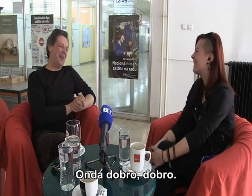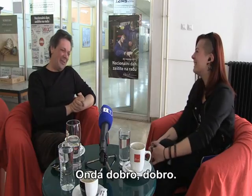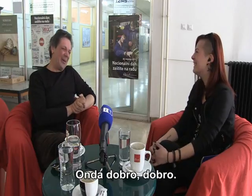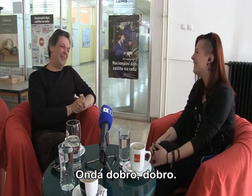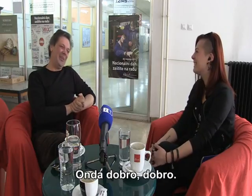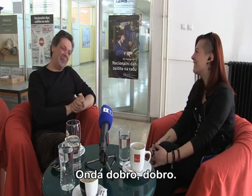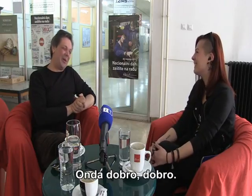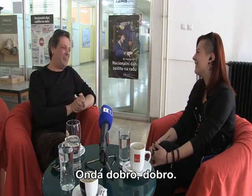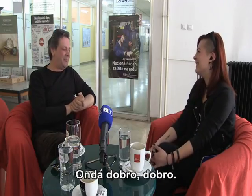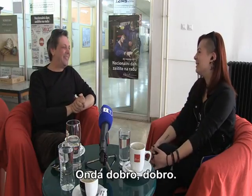Dobro.